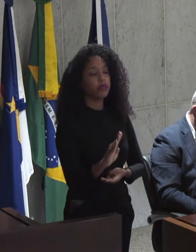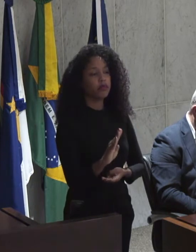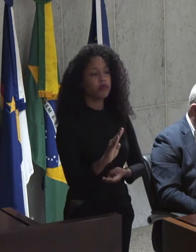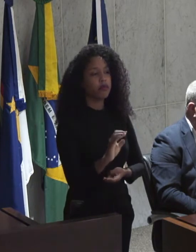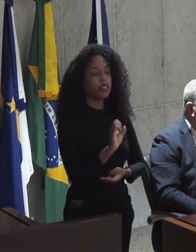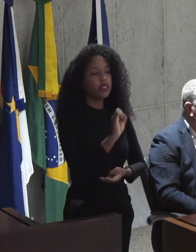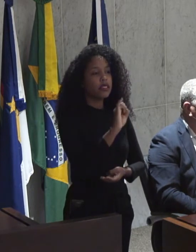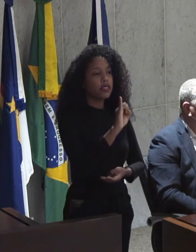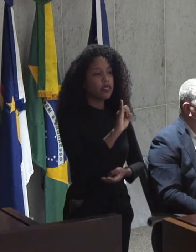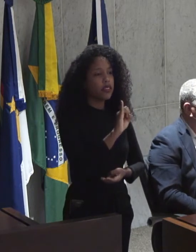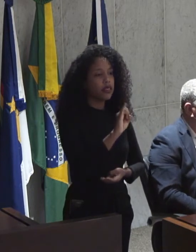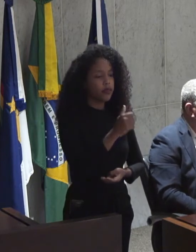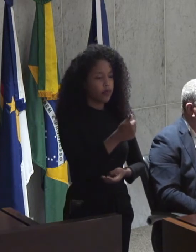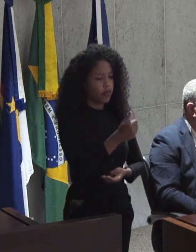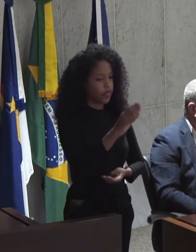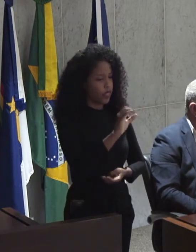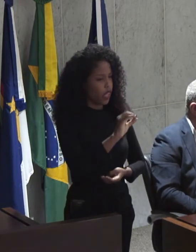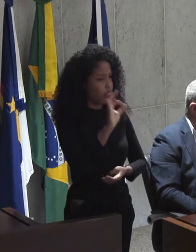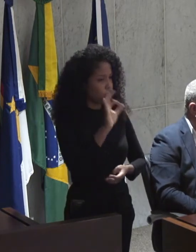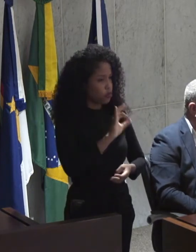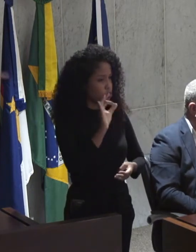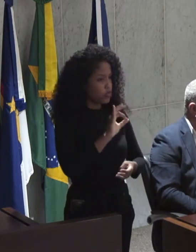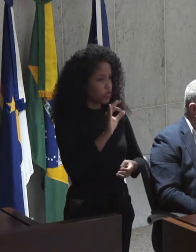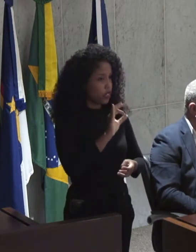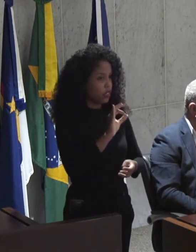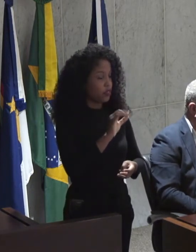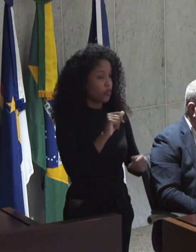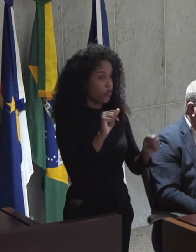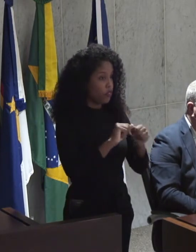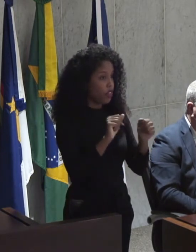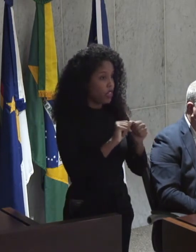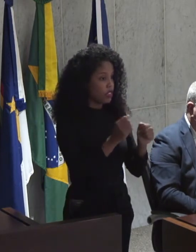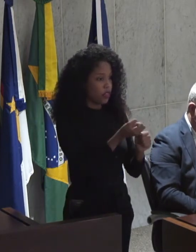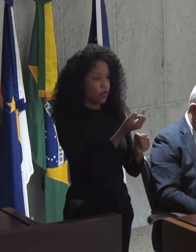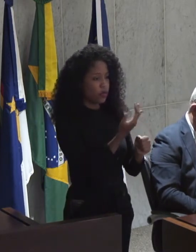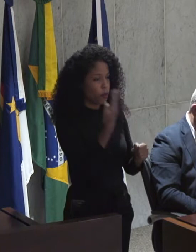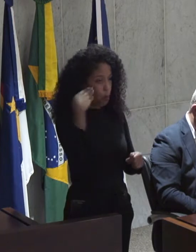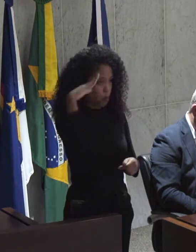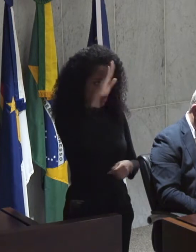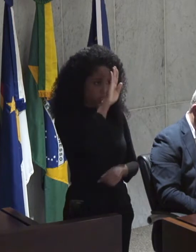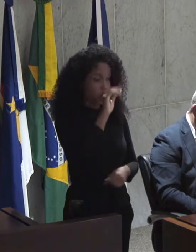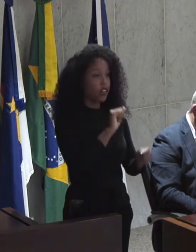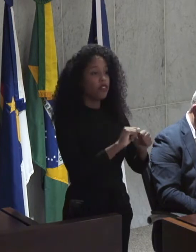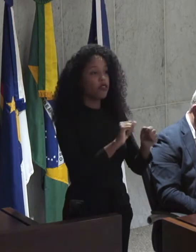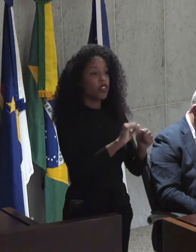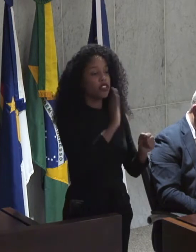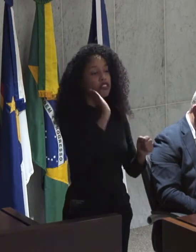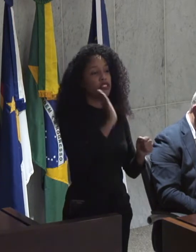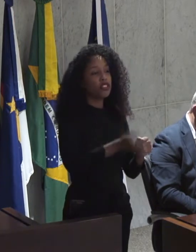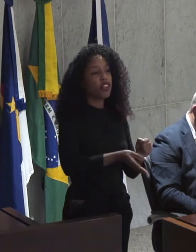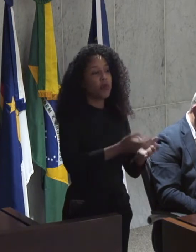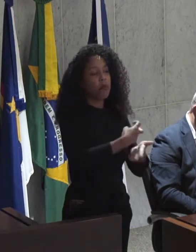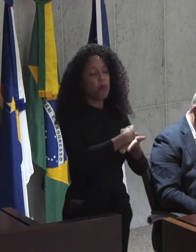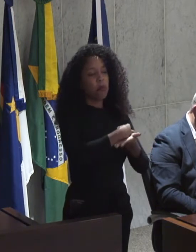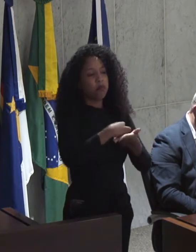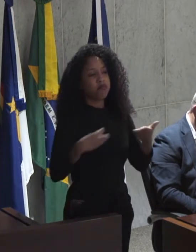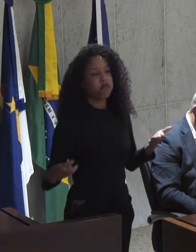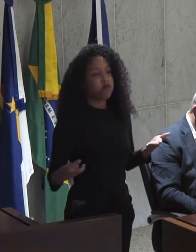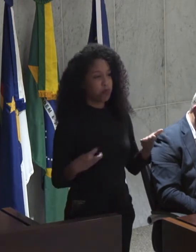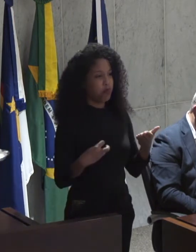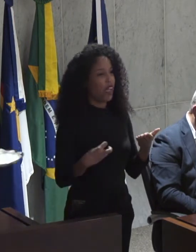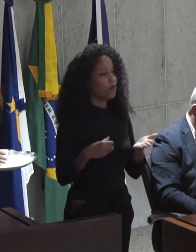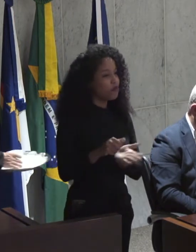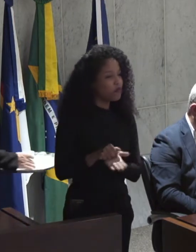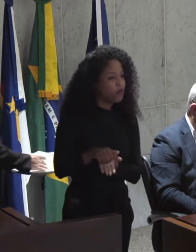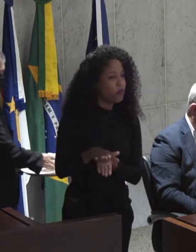fazendo 10% dos crimes que Bolsonaro vem fazendo, ele já teria sido esquartejado nesse país.